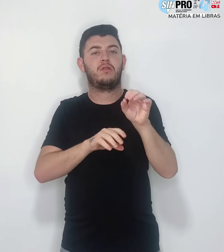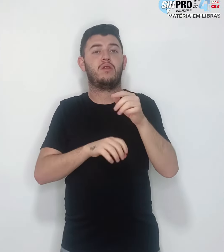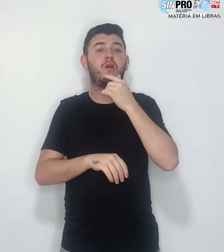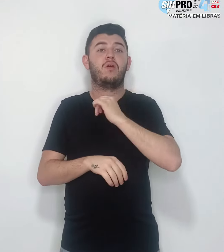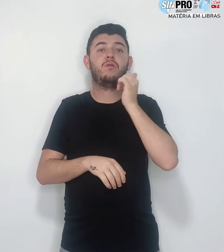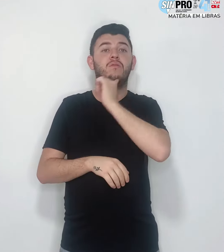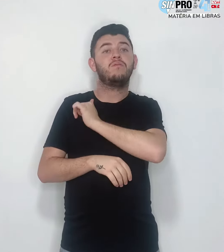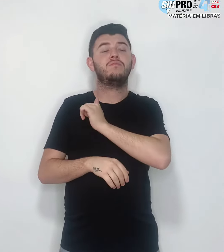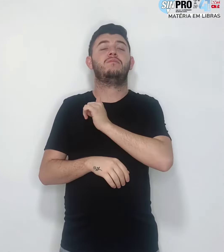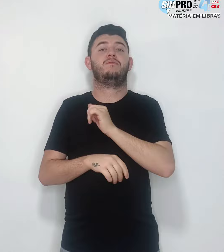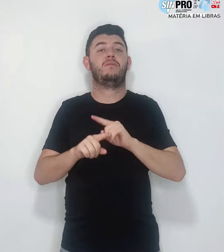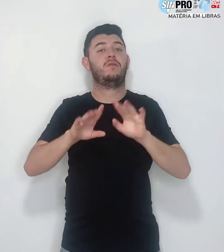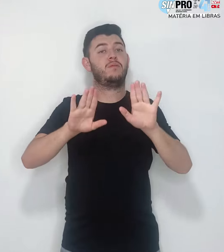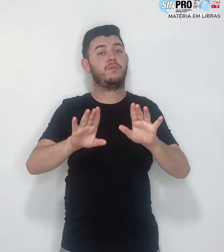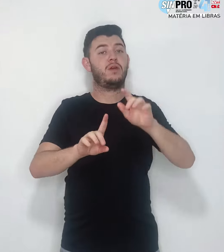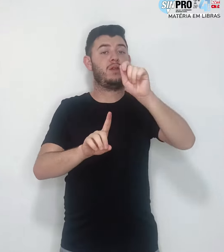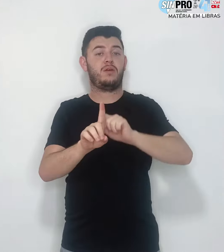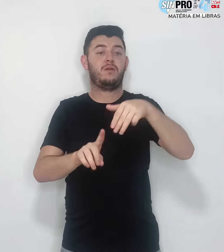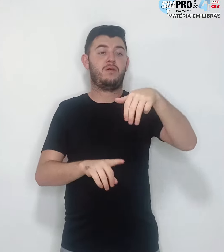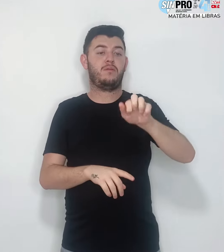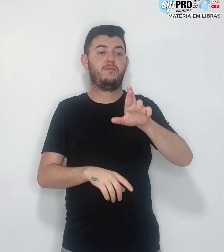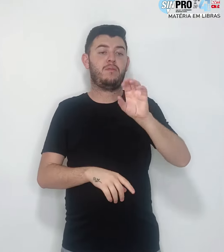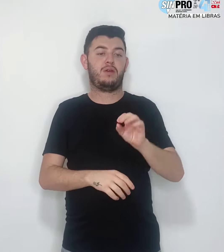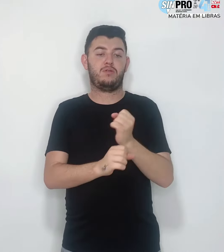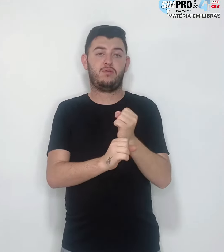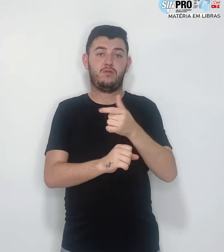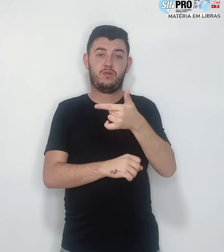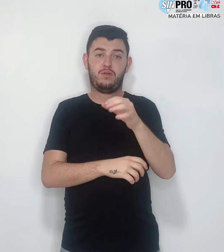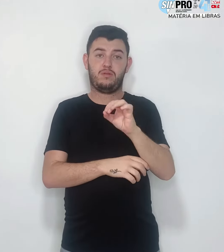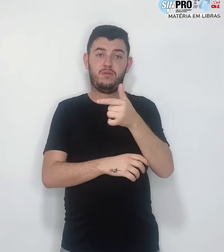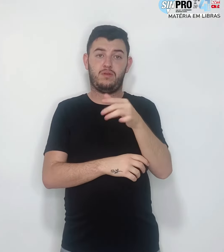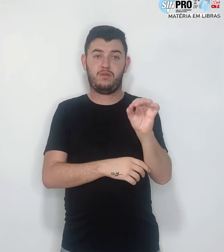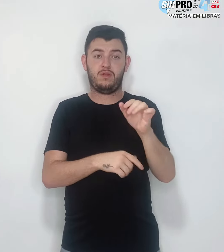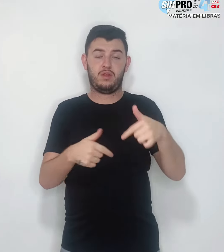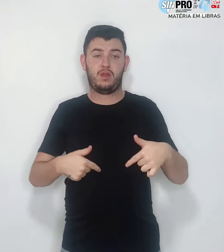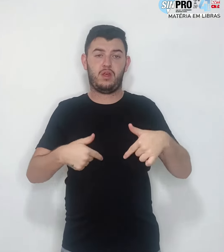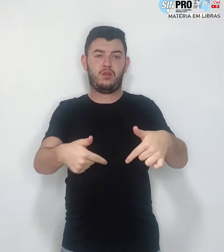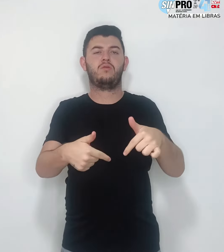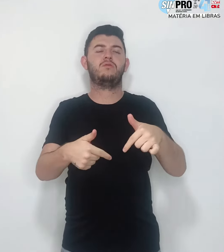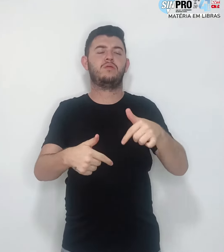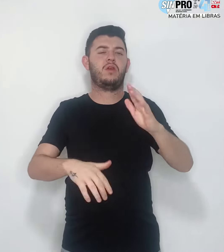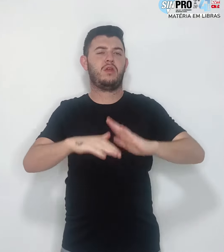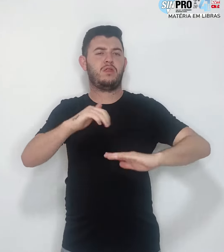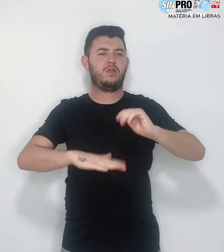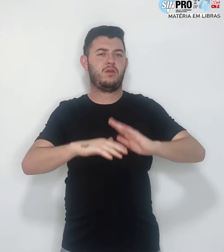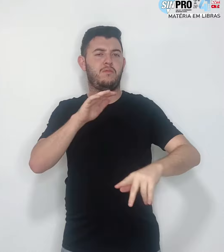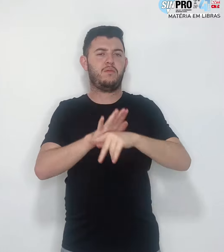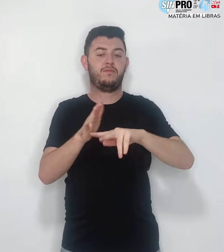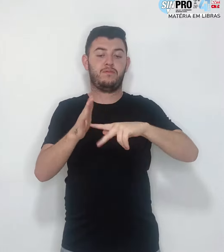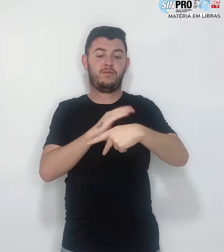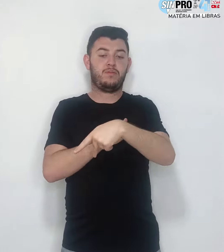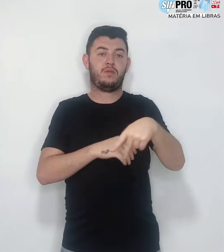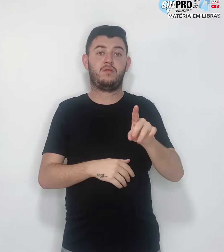de 2020, a partir de ações do SimproDF, foram nomeados